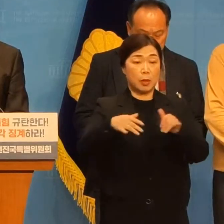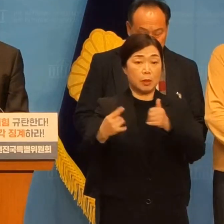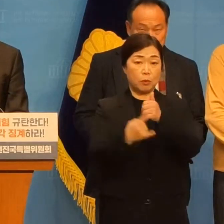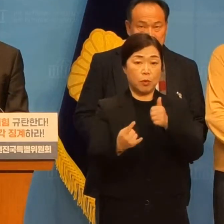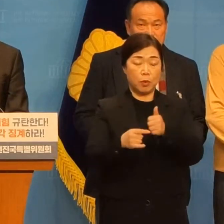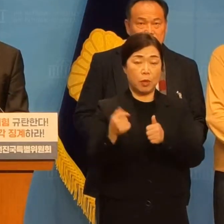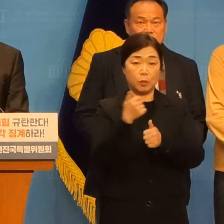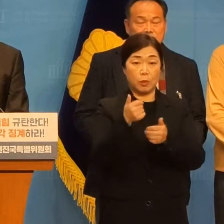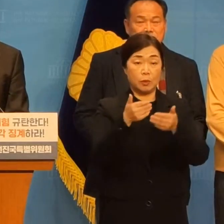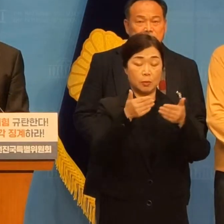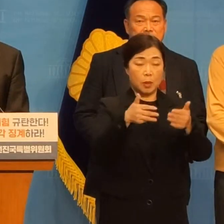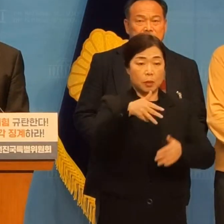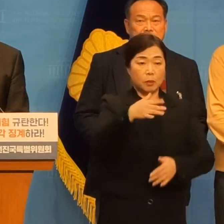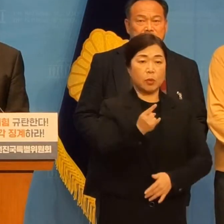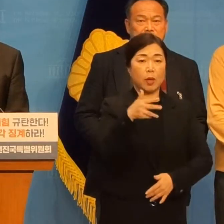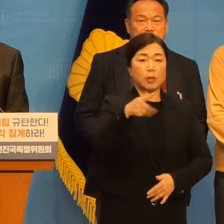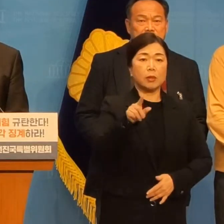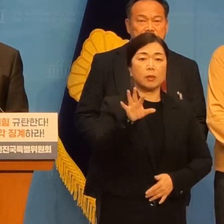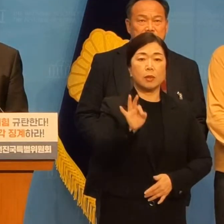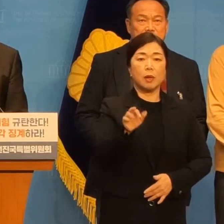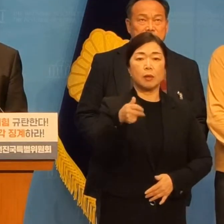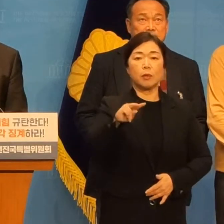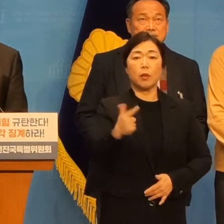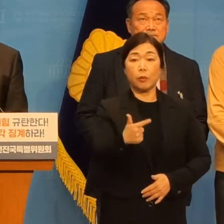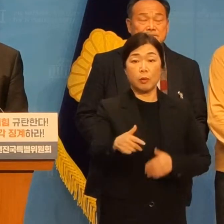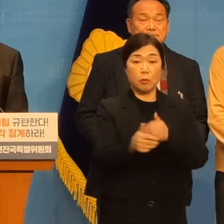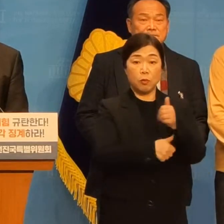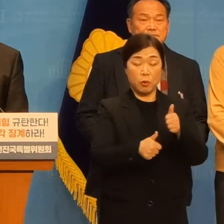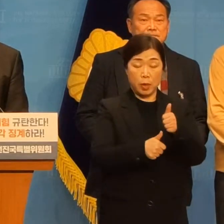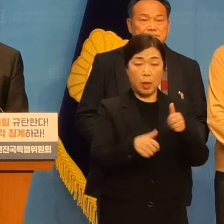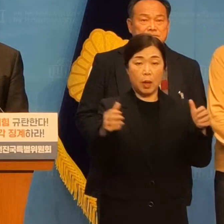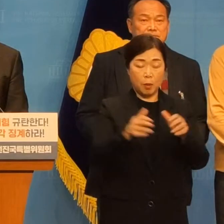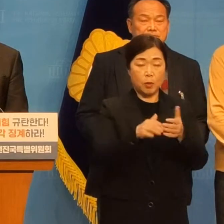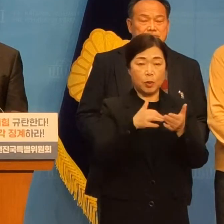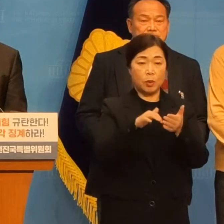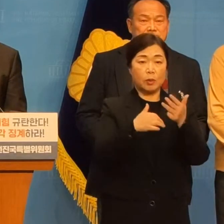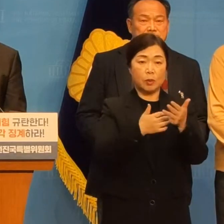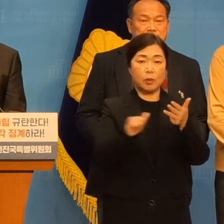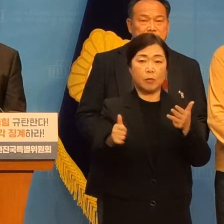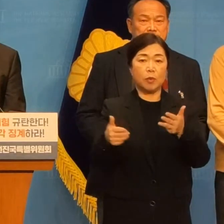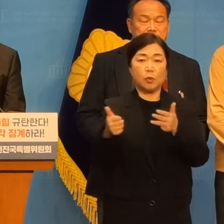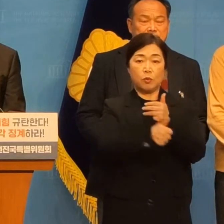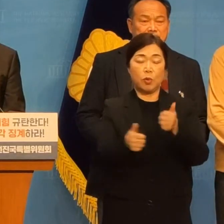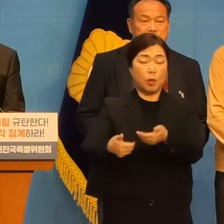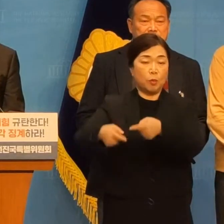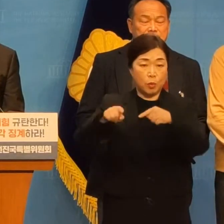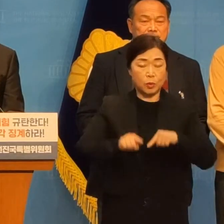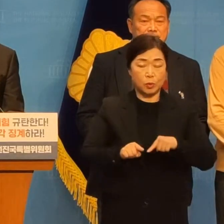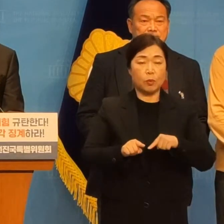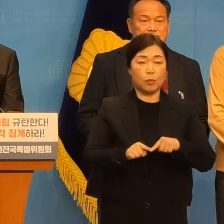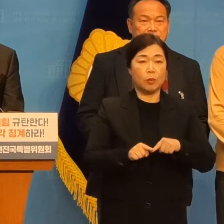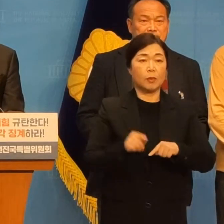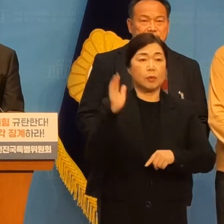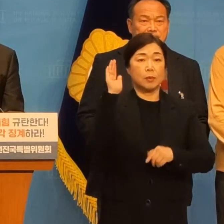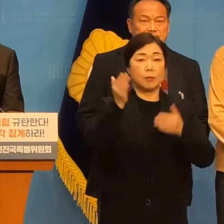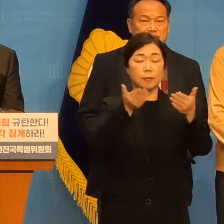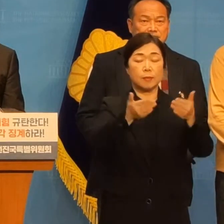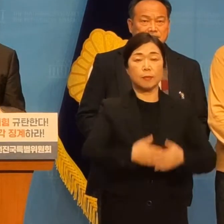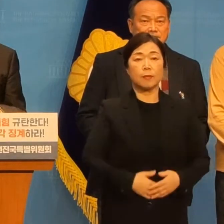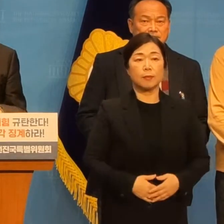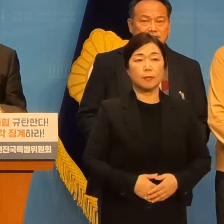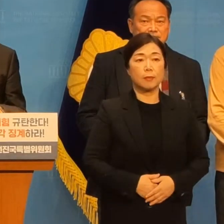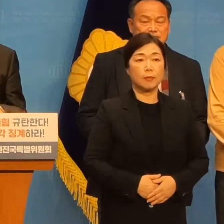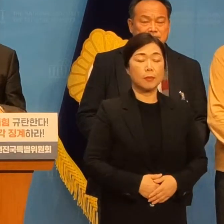장애인위원회 최창현 위원님을 비롯해서 8분의 장애인위원회 위원분들을 모시고 기자회견을 낭독하도록 하겠습니다.